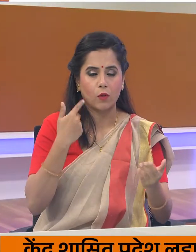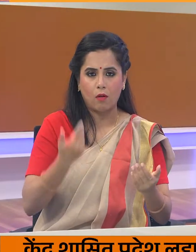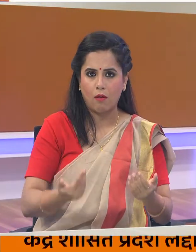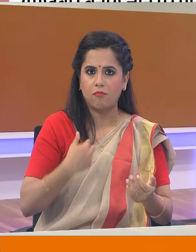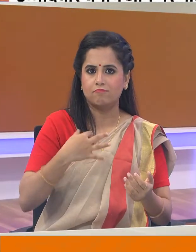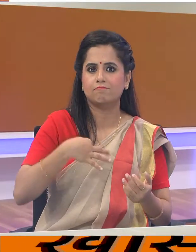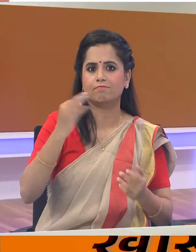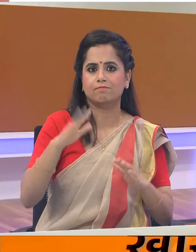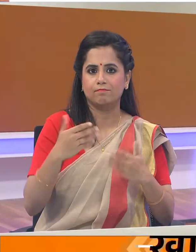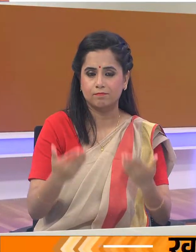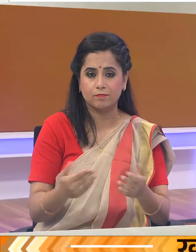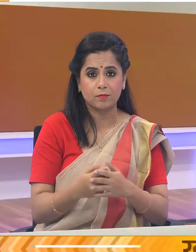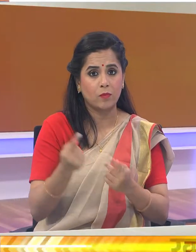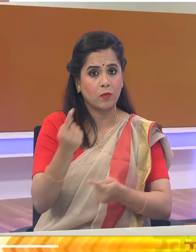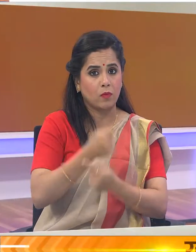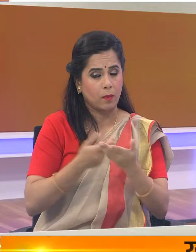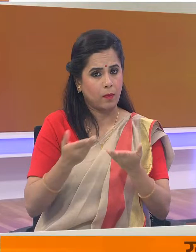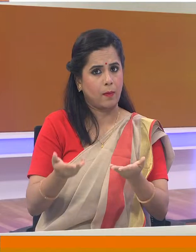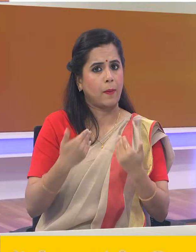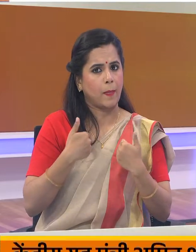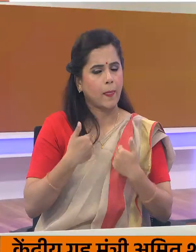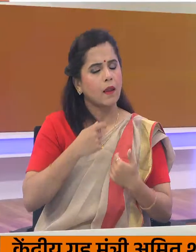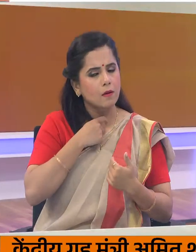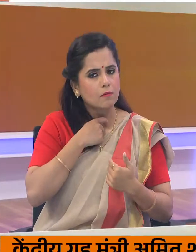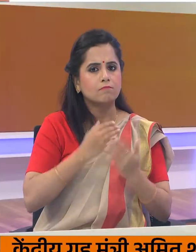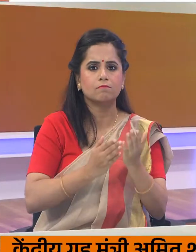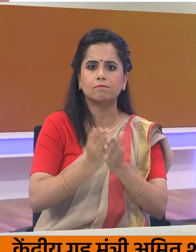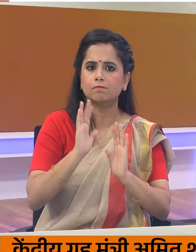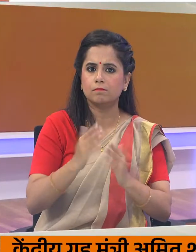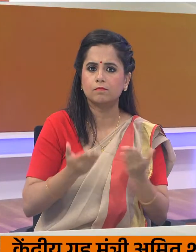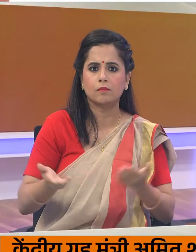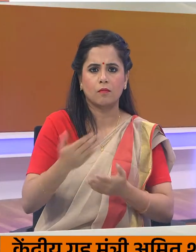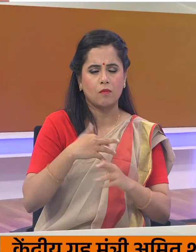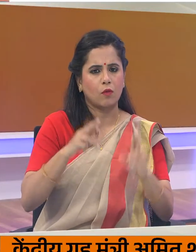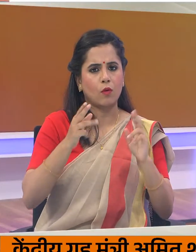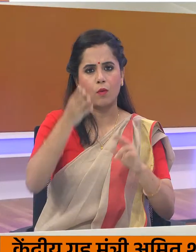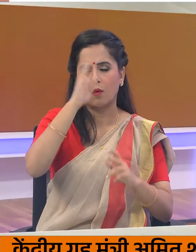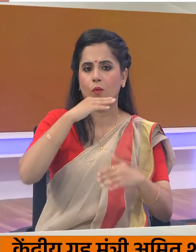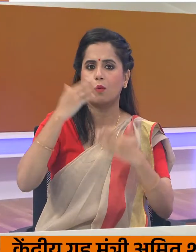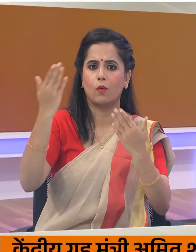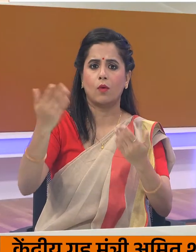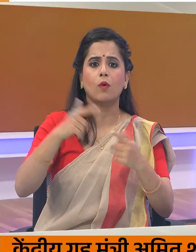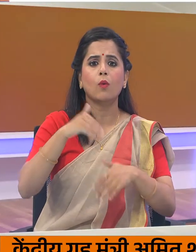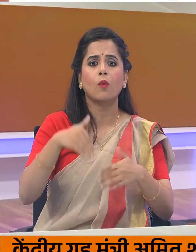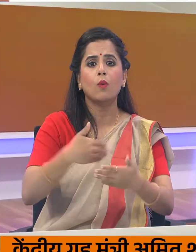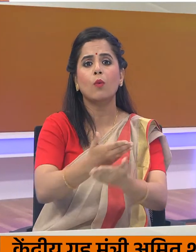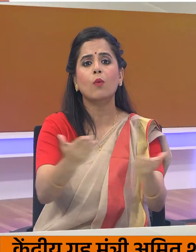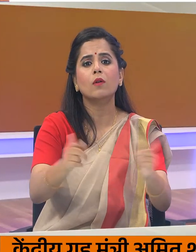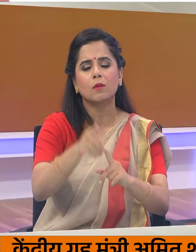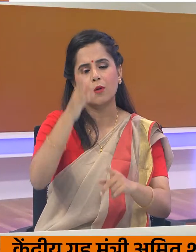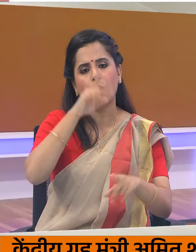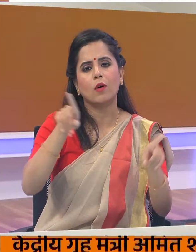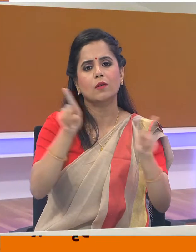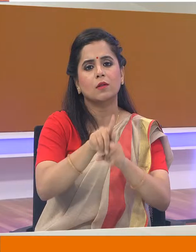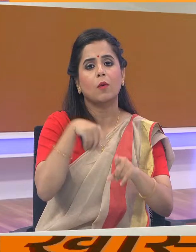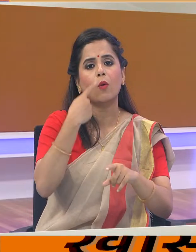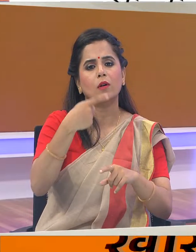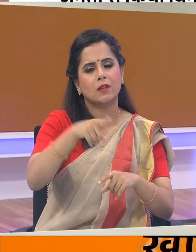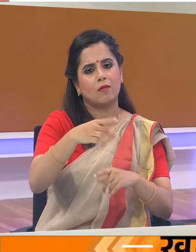समझा है कि पार्टी के प्रति हमारा निष्ठा है। हमारा वोटर भगवान है। वोटर जिसको चाहेगा वो उसको कुर्सी